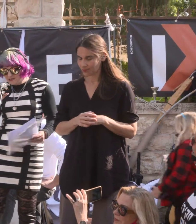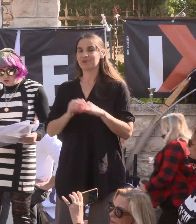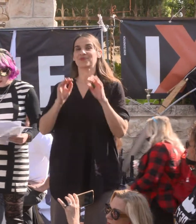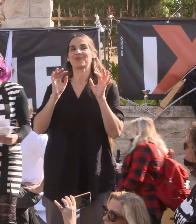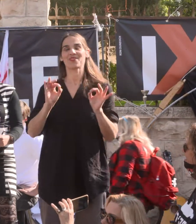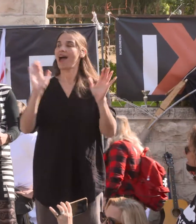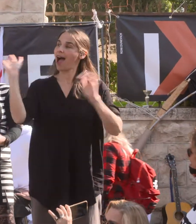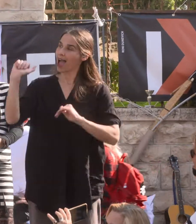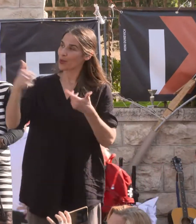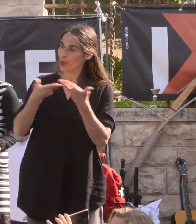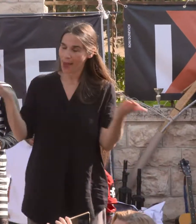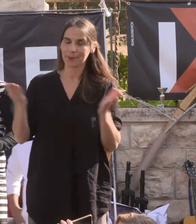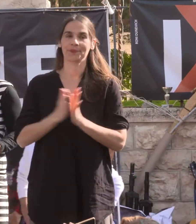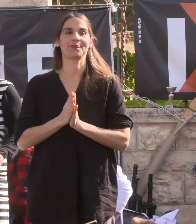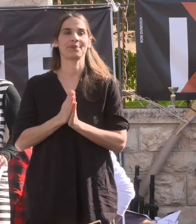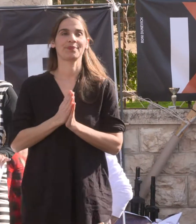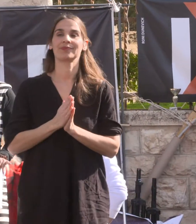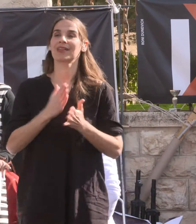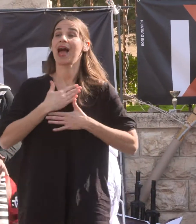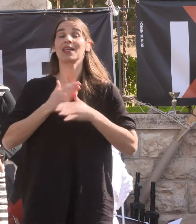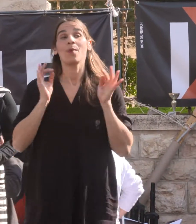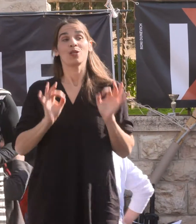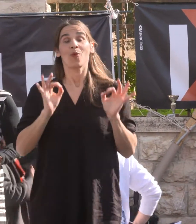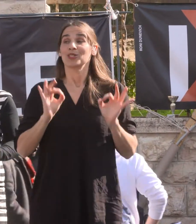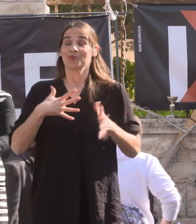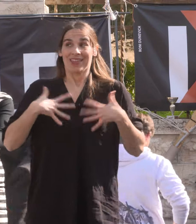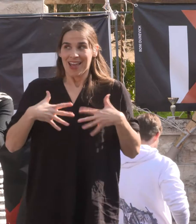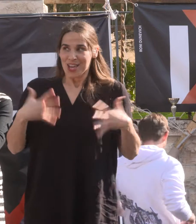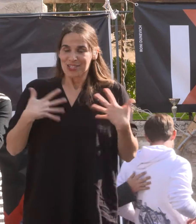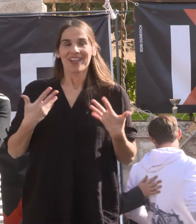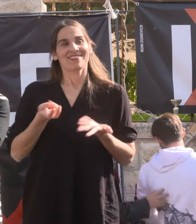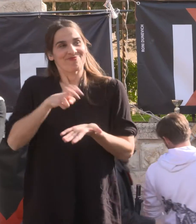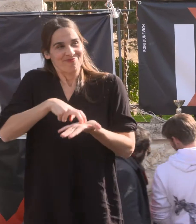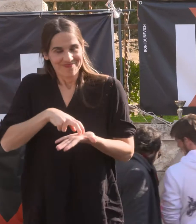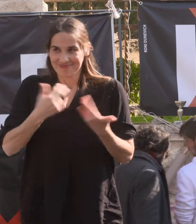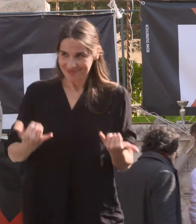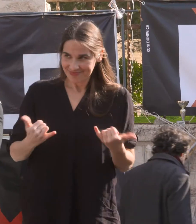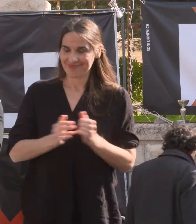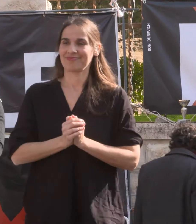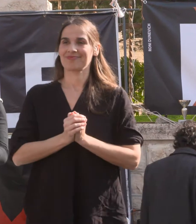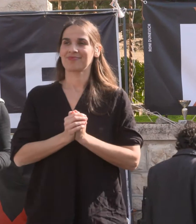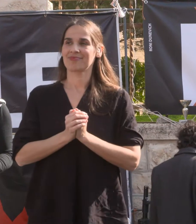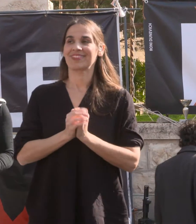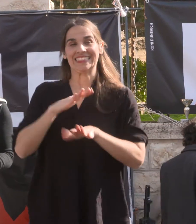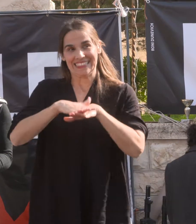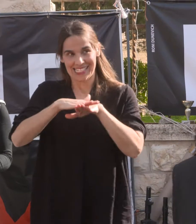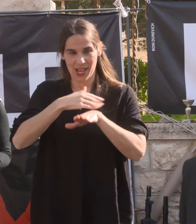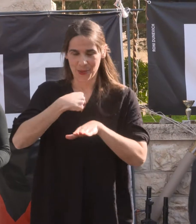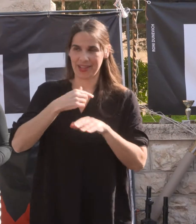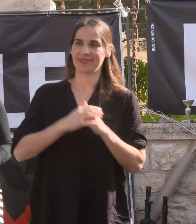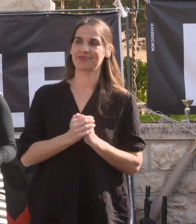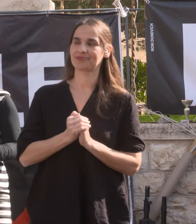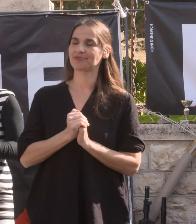טוב, אז היי כולם. אני ממש ממש ממש מתרגשת לעלות לפה היום, אז אתם תסלחו לי.